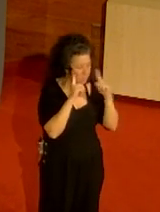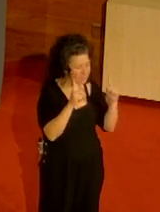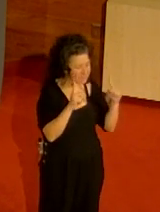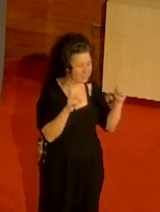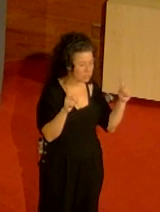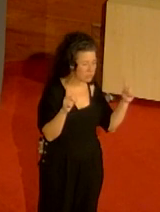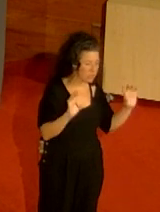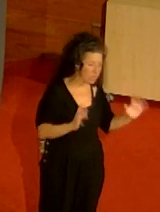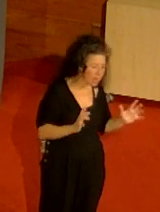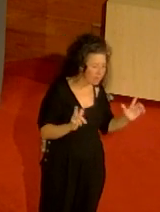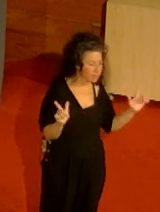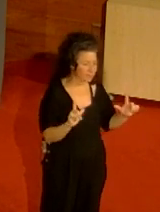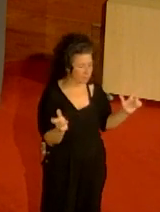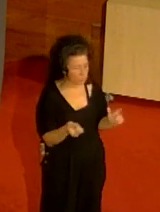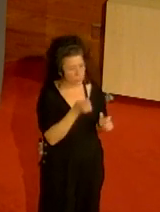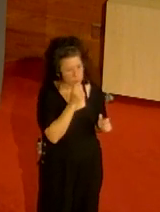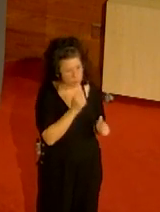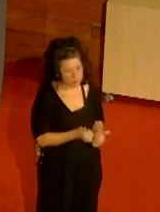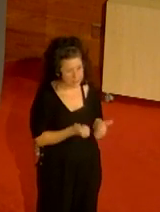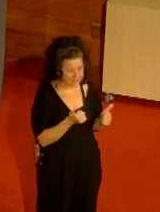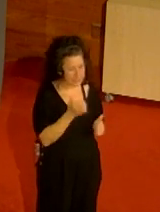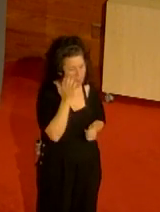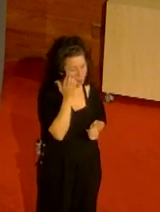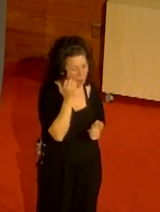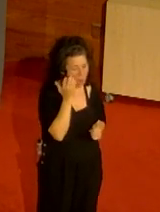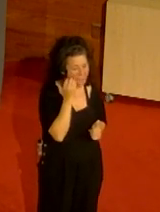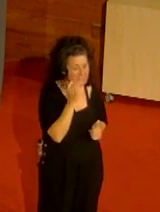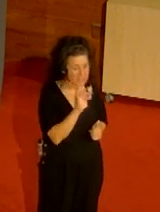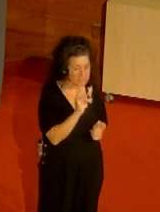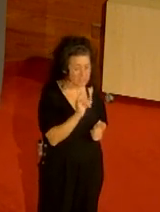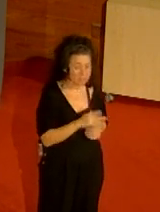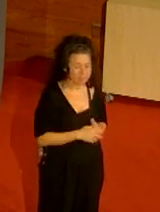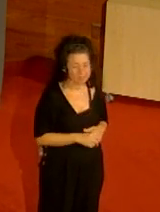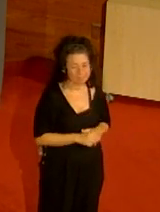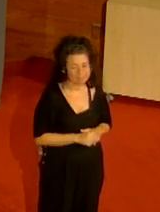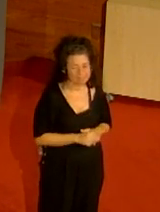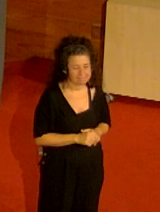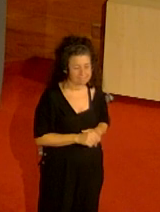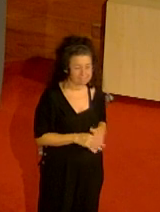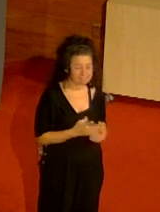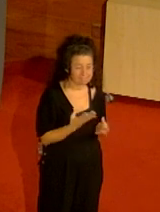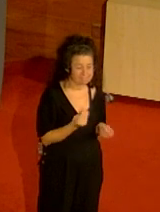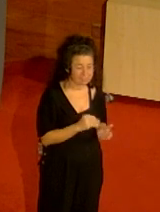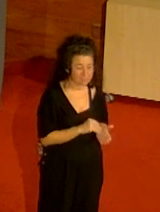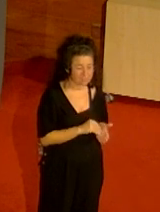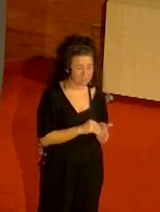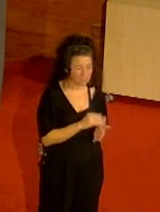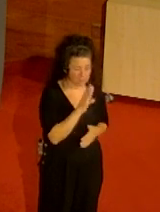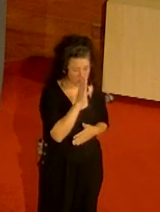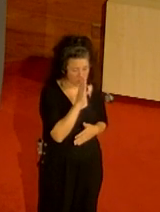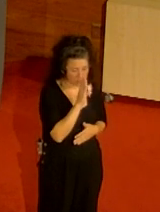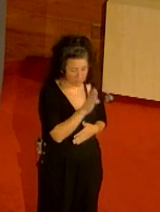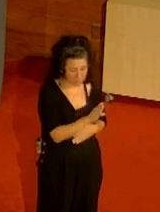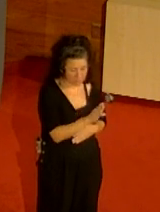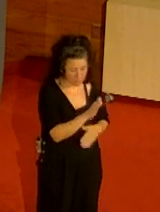complicado, ¿eh? Pero bueno, sí, sí, sí. Pues muchas veces directamente no se señala